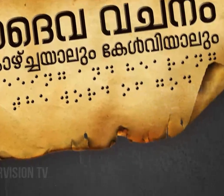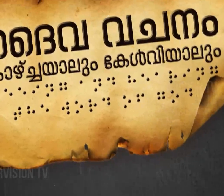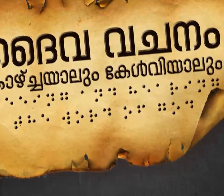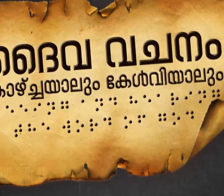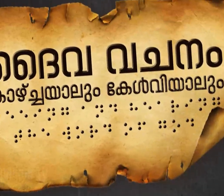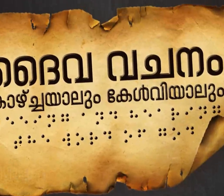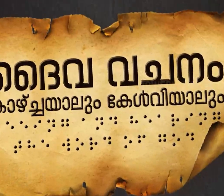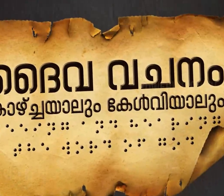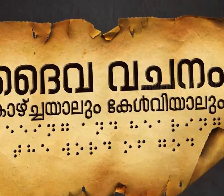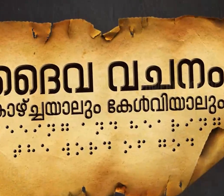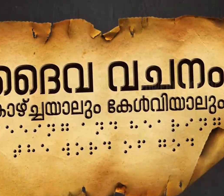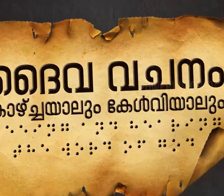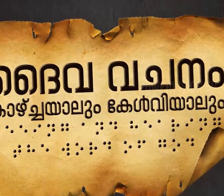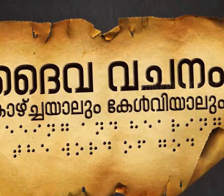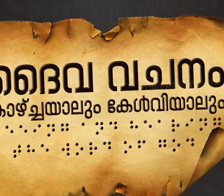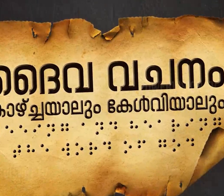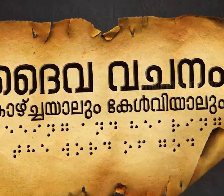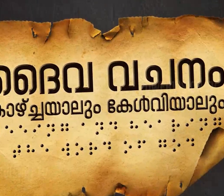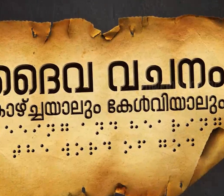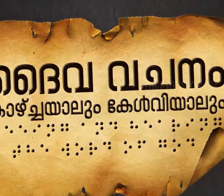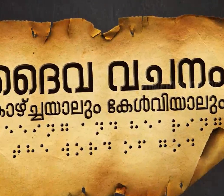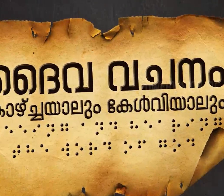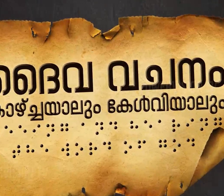ദൈവവചനം കാഴ്ചയാലും കേൾവിയാലും.